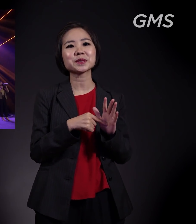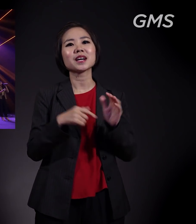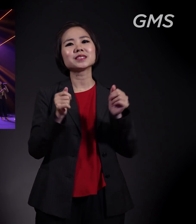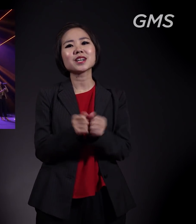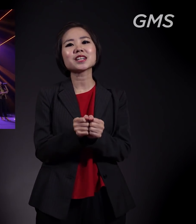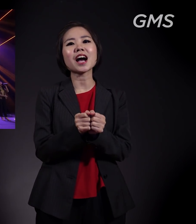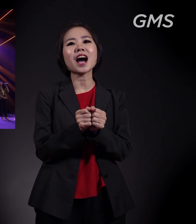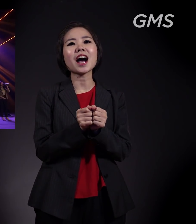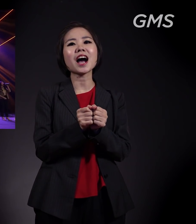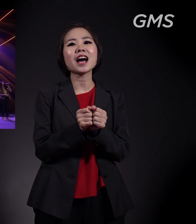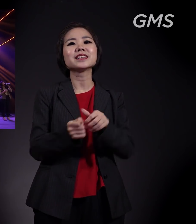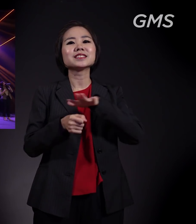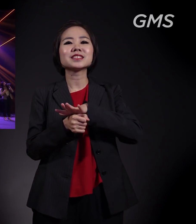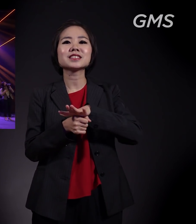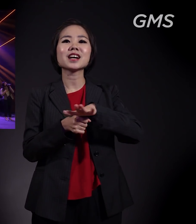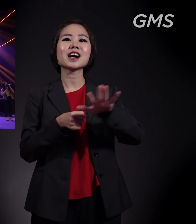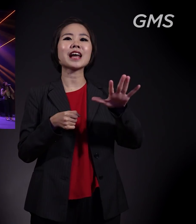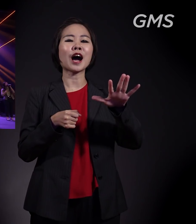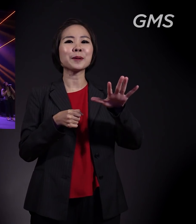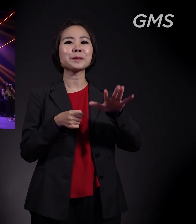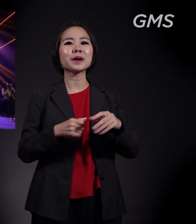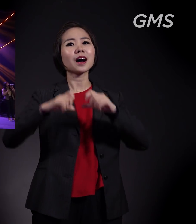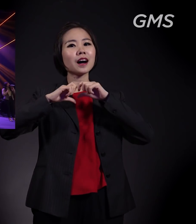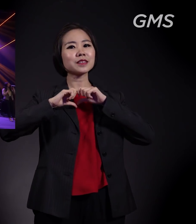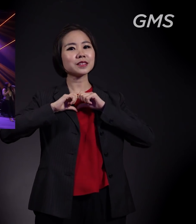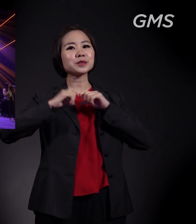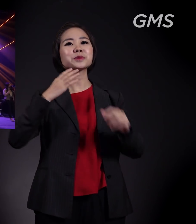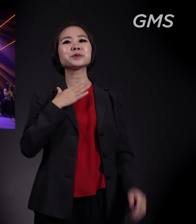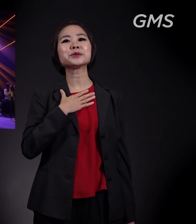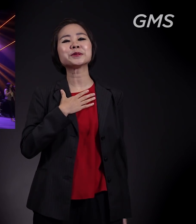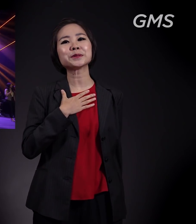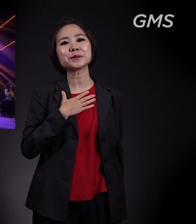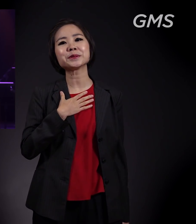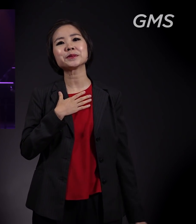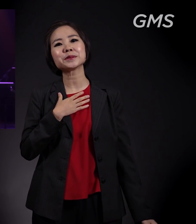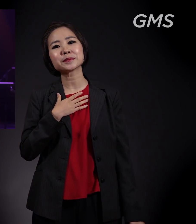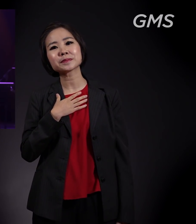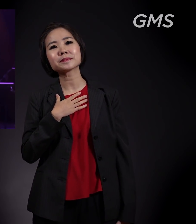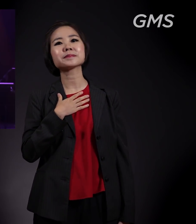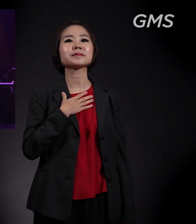Yesus dengan segenap hatiku.